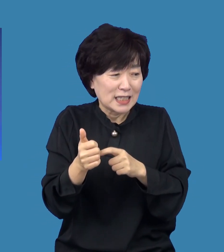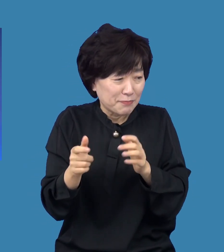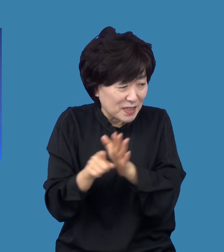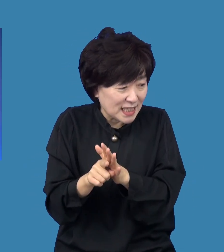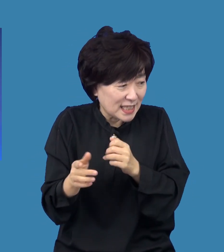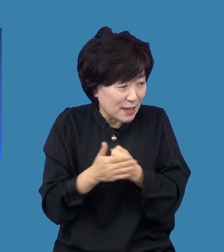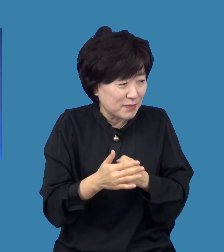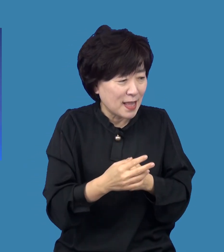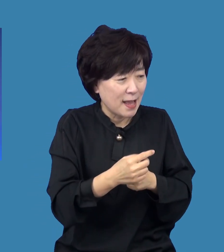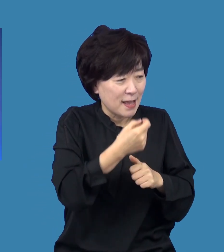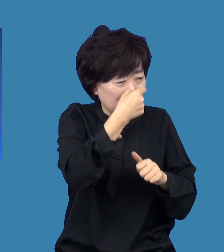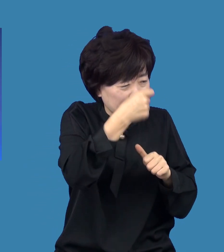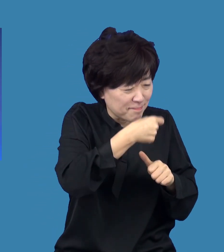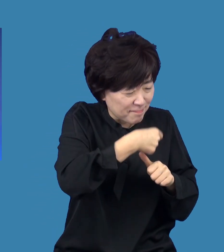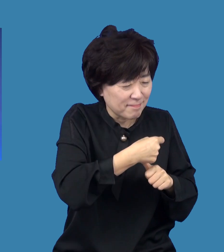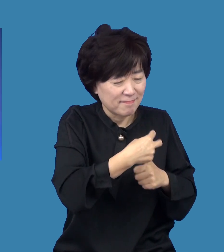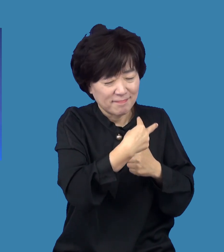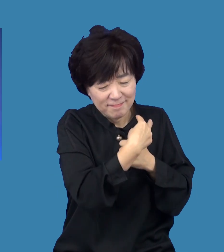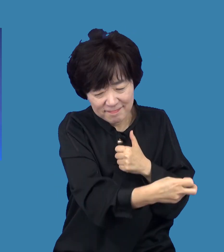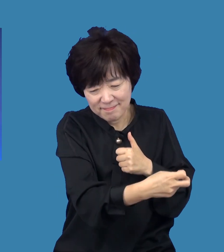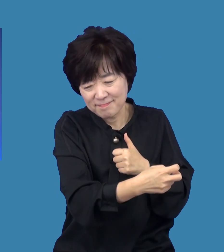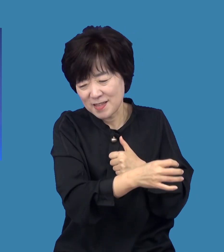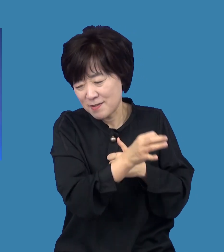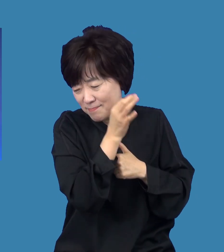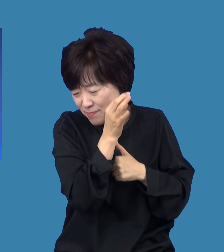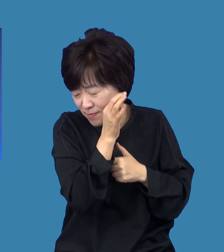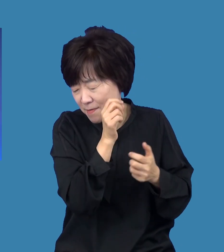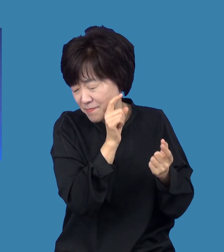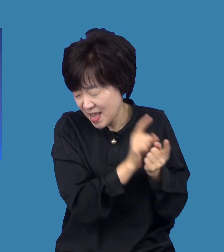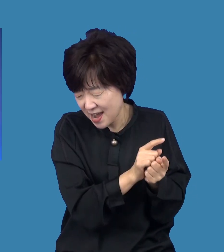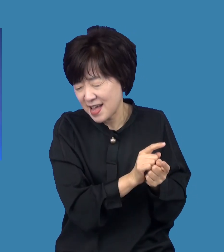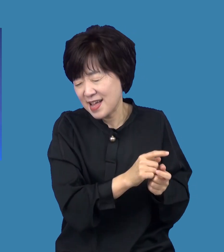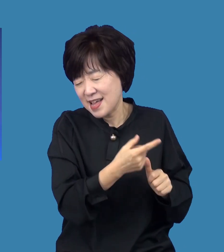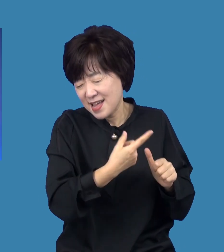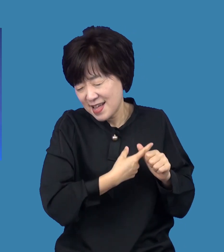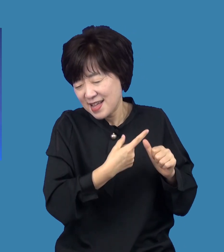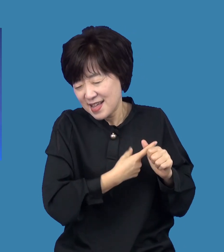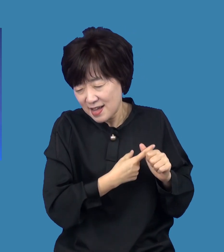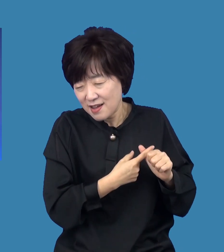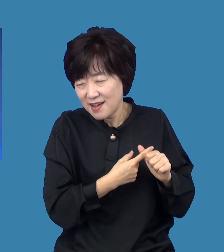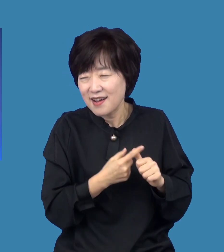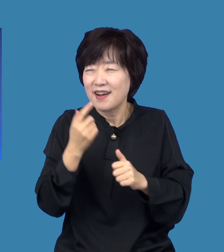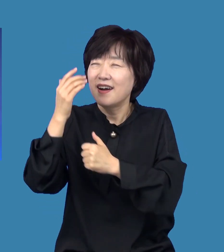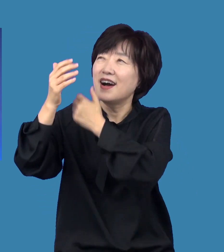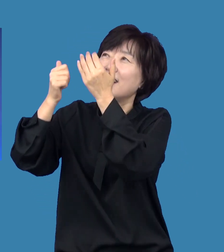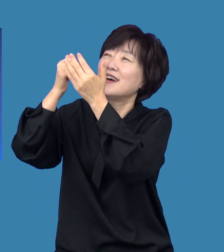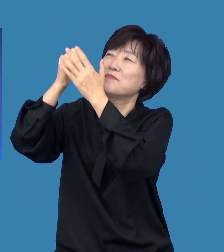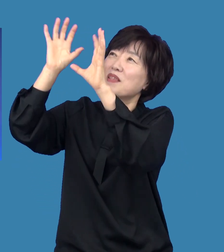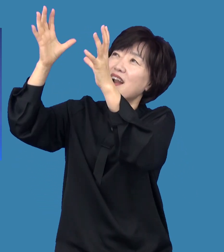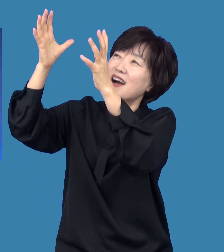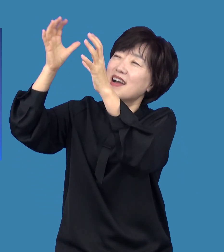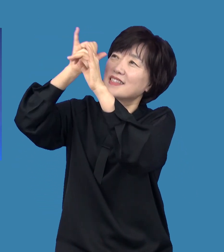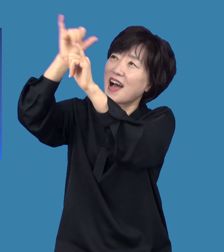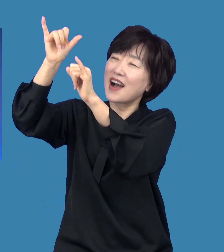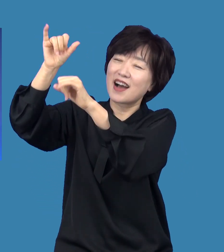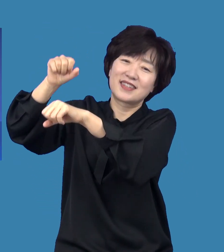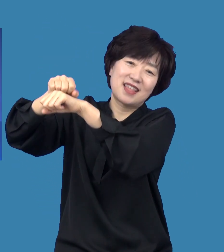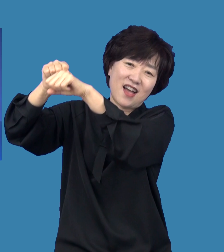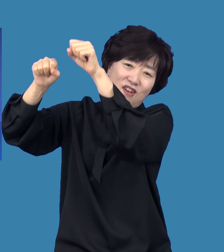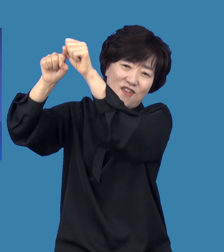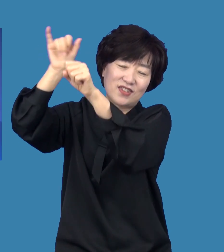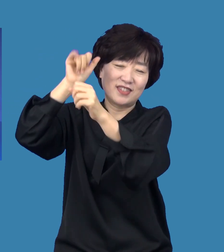인해 부끄러움을 당하고 수치를 당하는 것, 그때 우리의 상급이 하늘에 쌓이는 거예요. 또 히브리서는